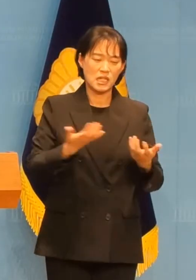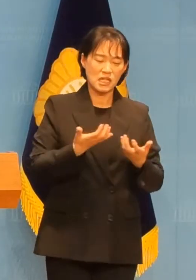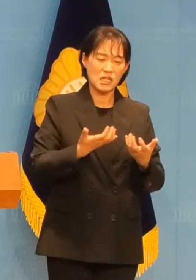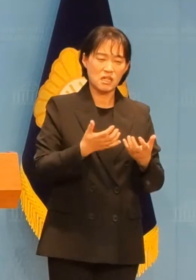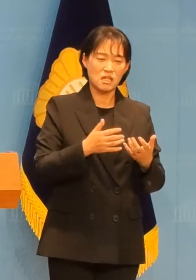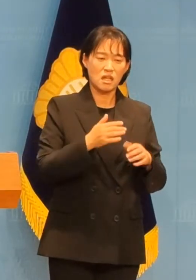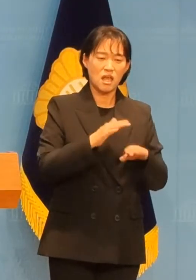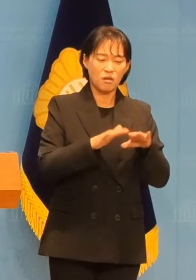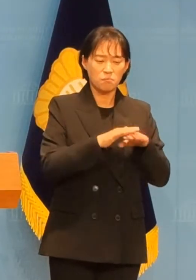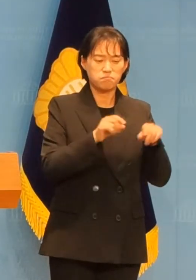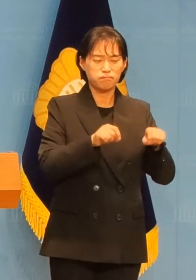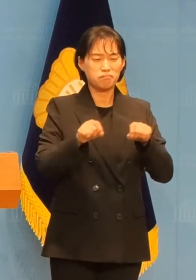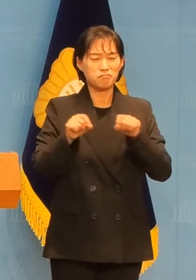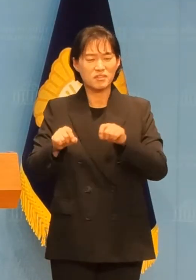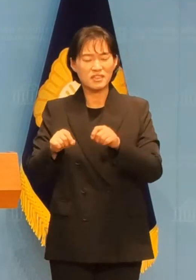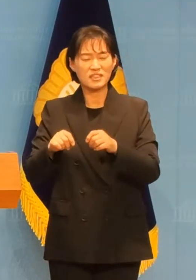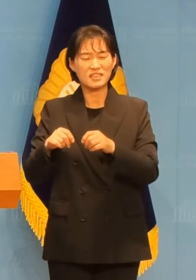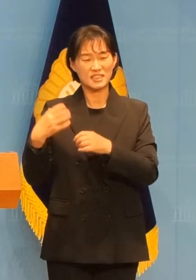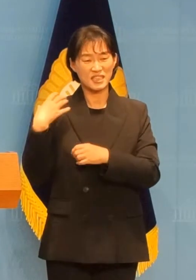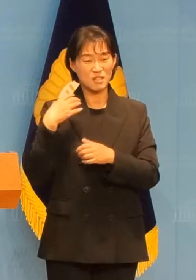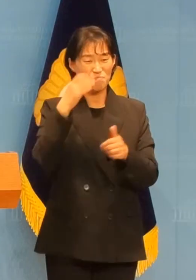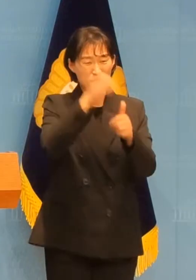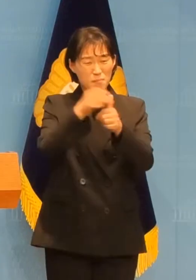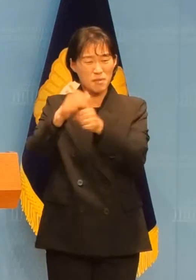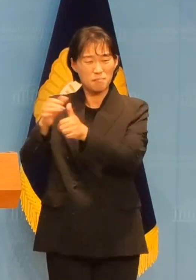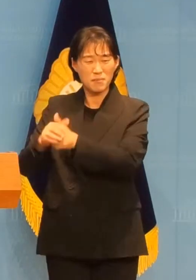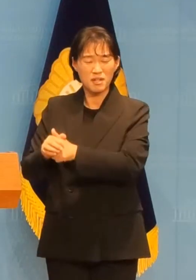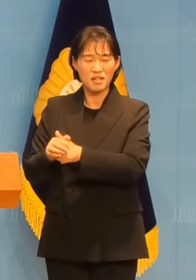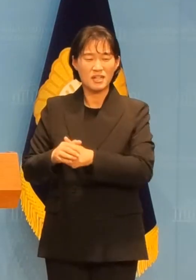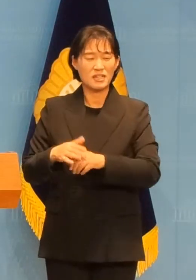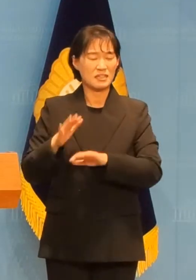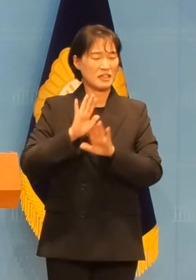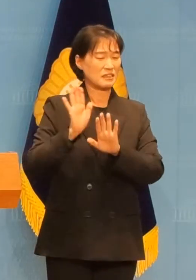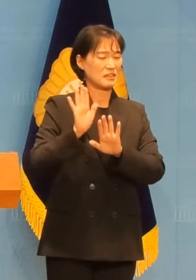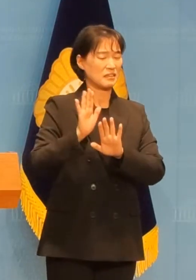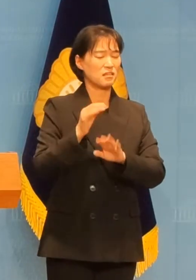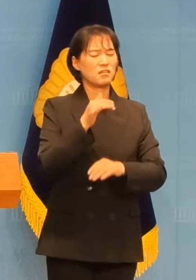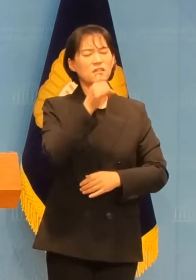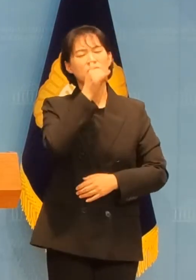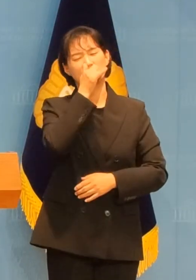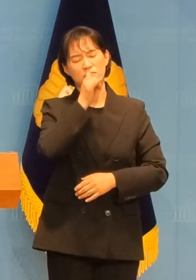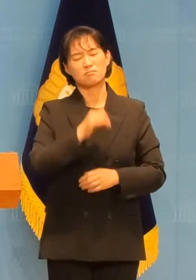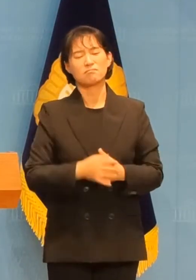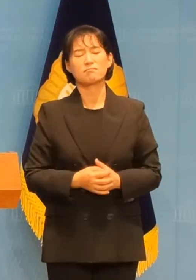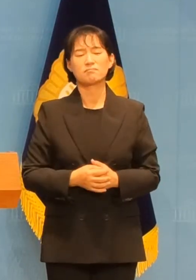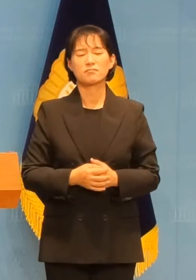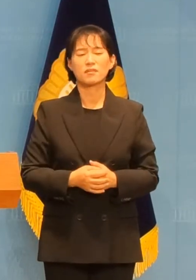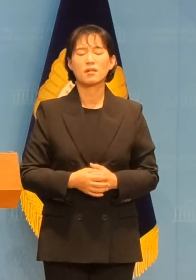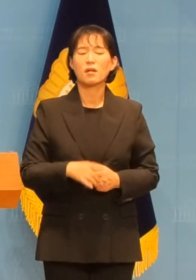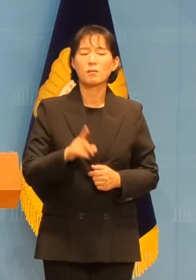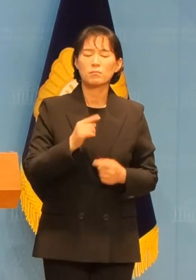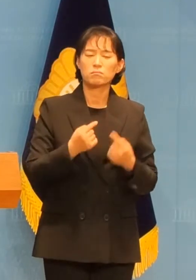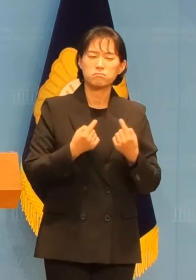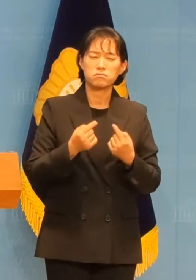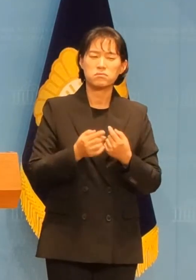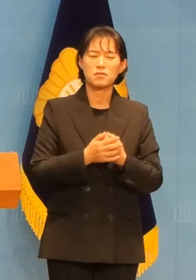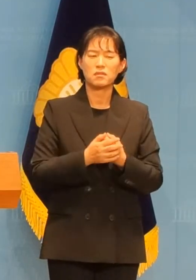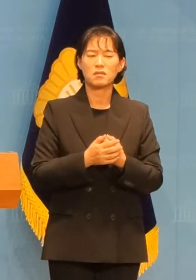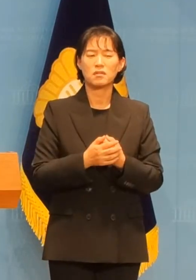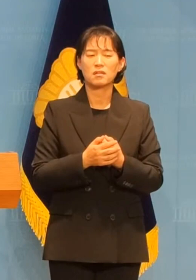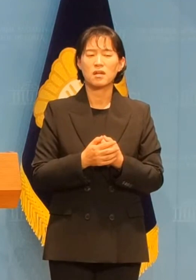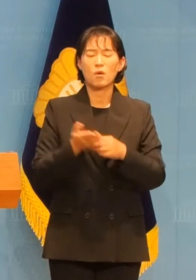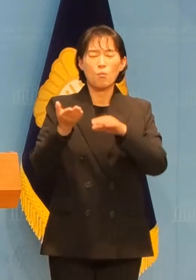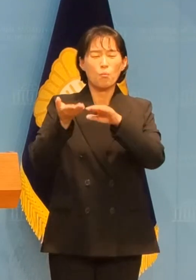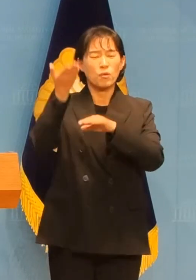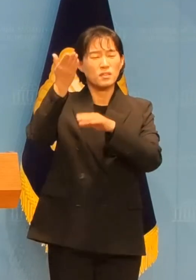지연과 책임 전가 문제도 발생할 것이라는 지적이 이어지고 있습니다. 무엇보다 상명하복의